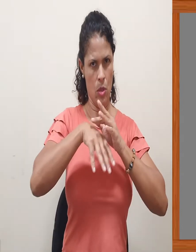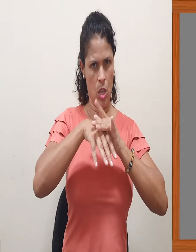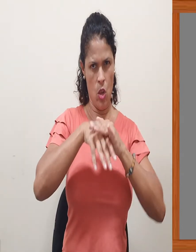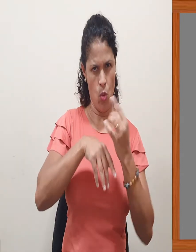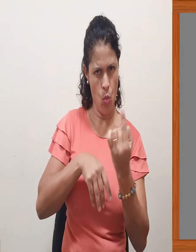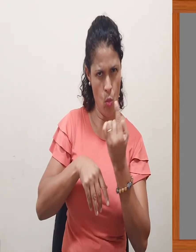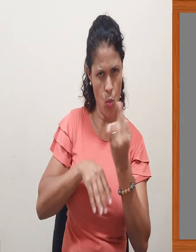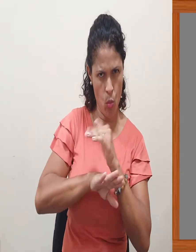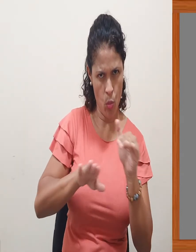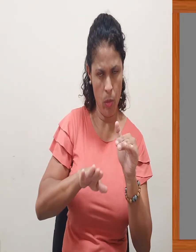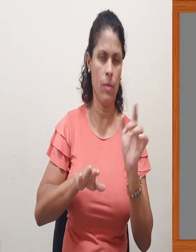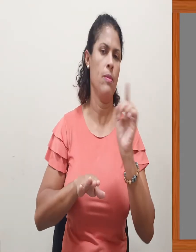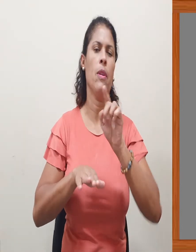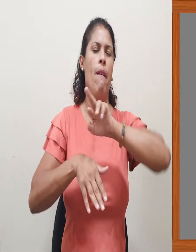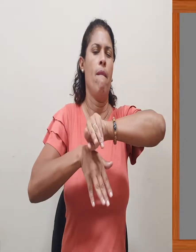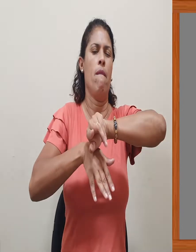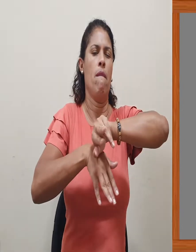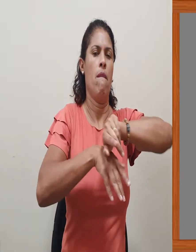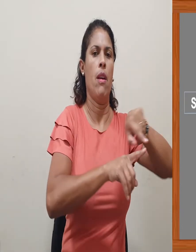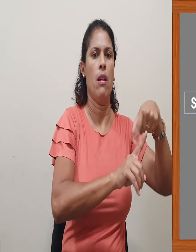à metástase tumoral.